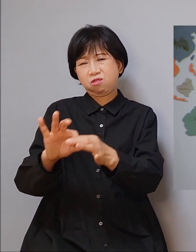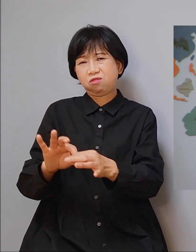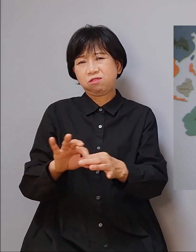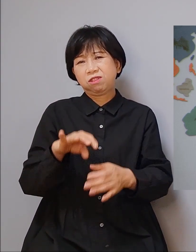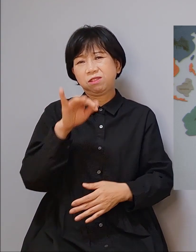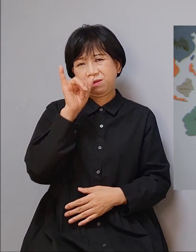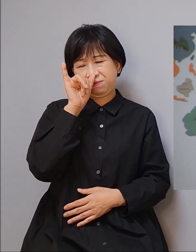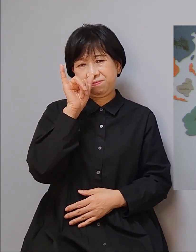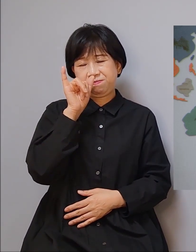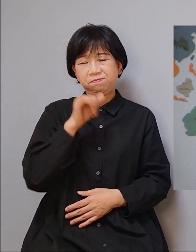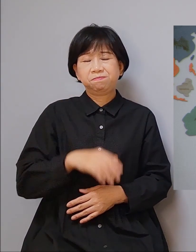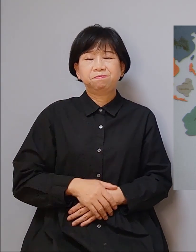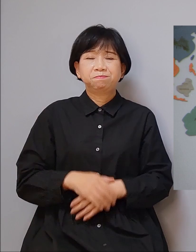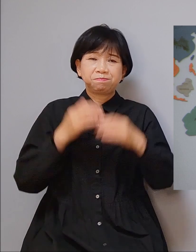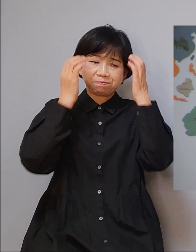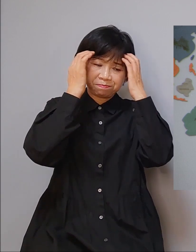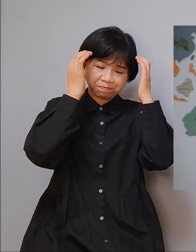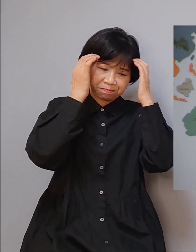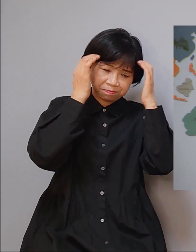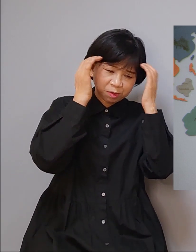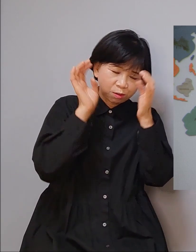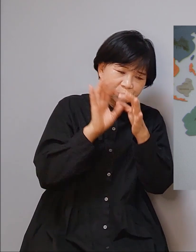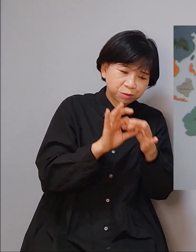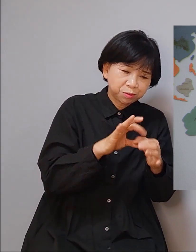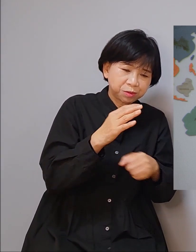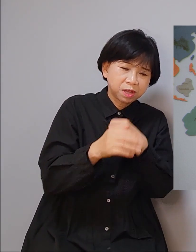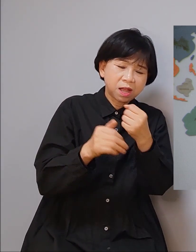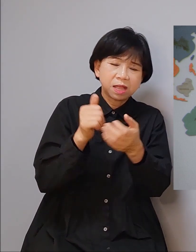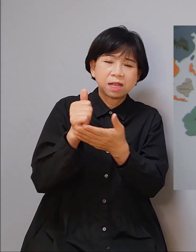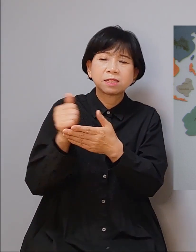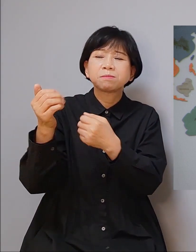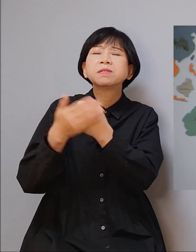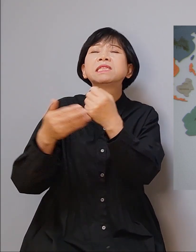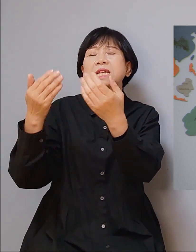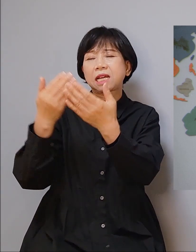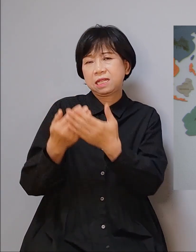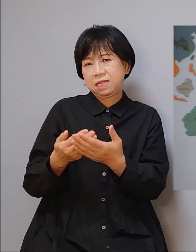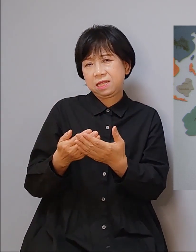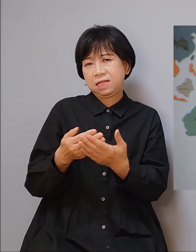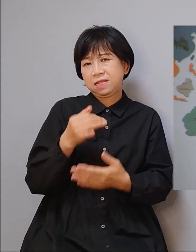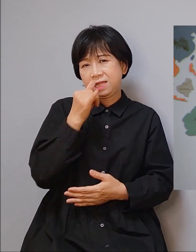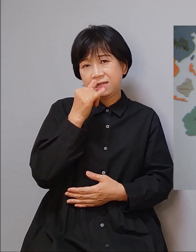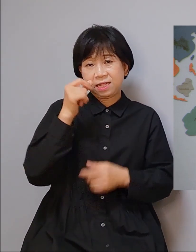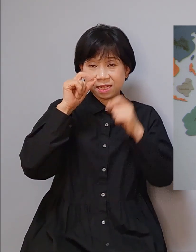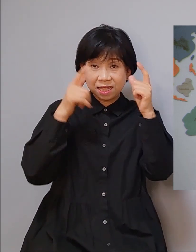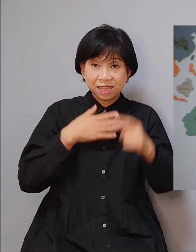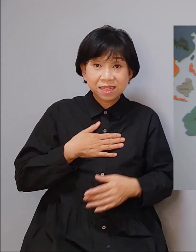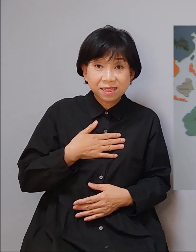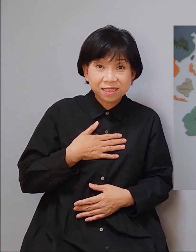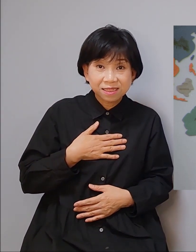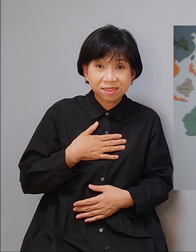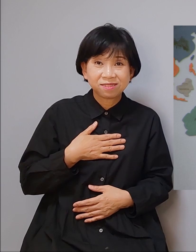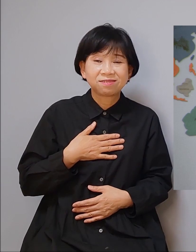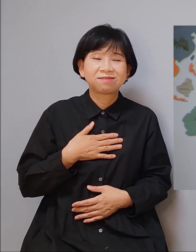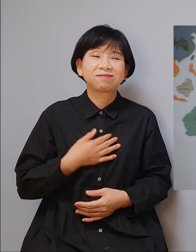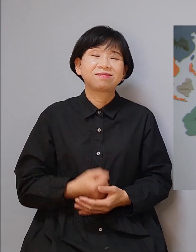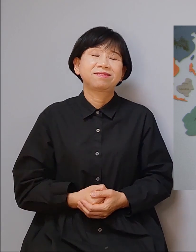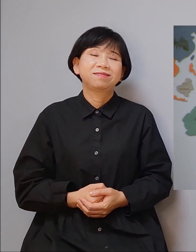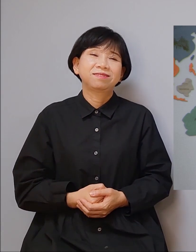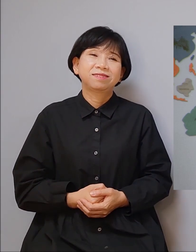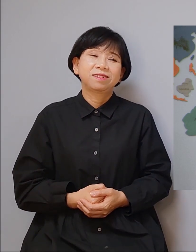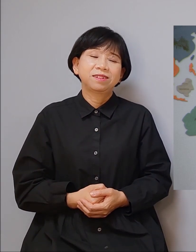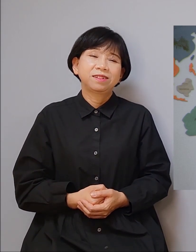믿습니다. 고통을 겪고 있으면서 하나님께서 주시는 은혜가 있다라는 것을 이미 깨달은 분도 있겠지만,